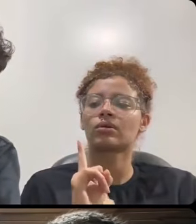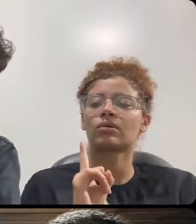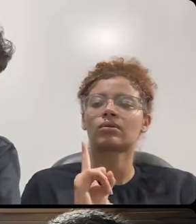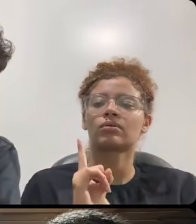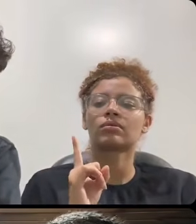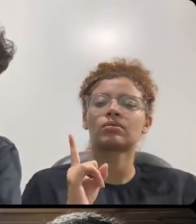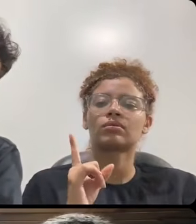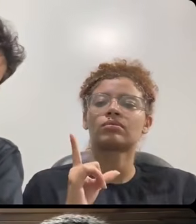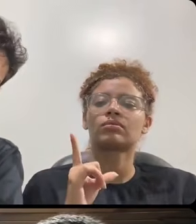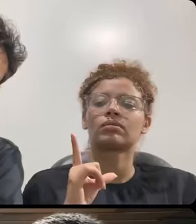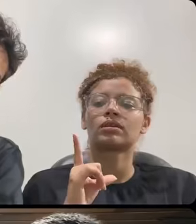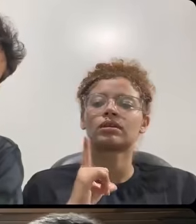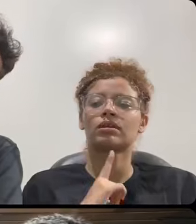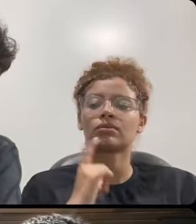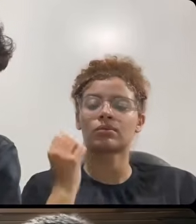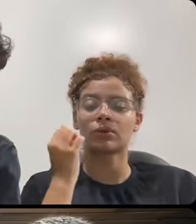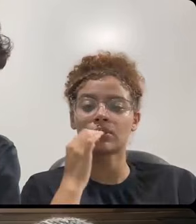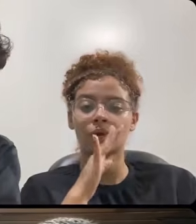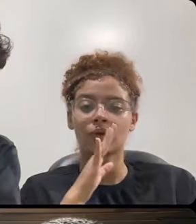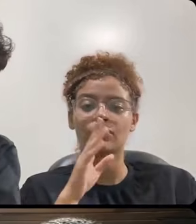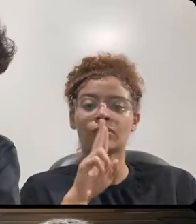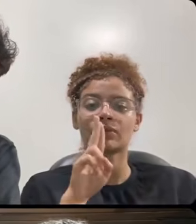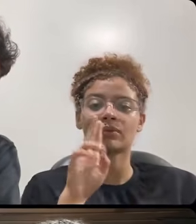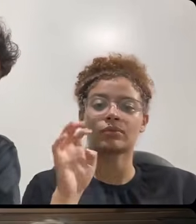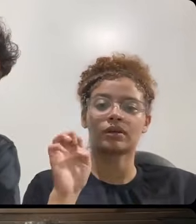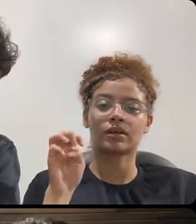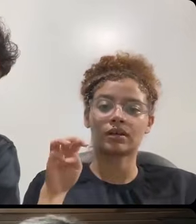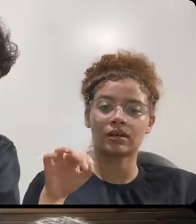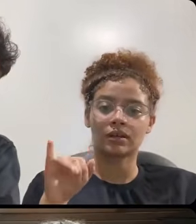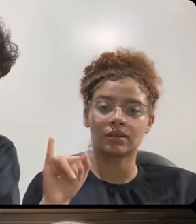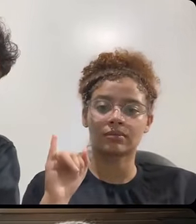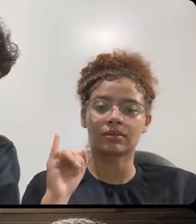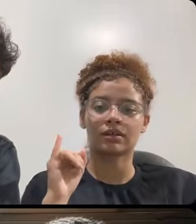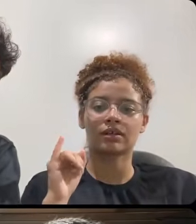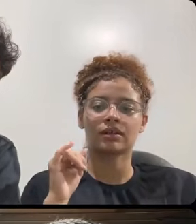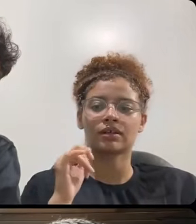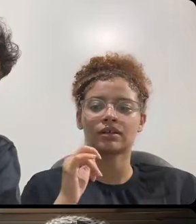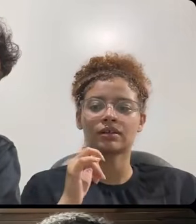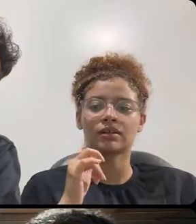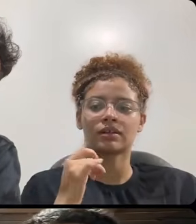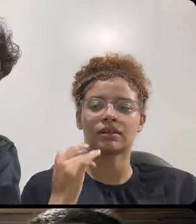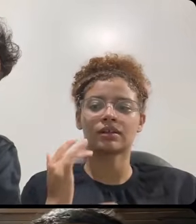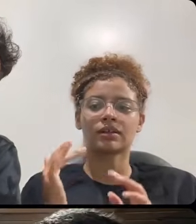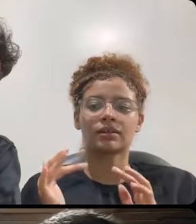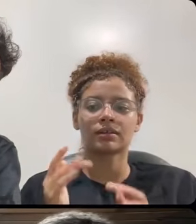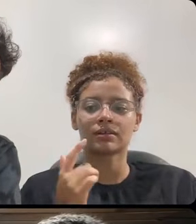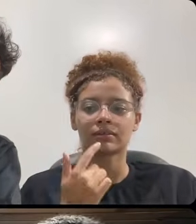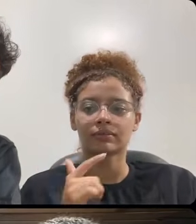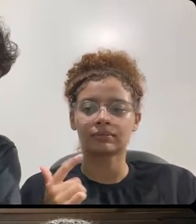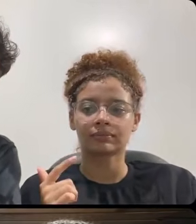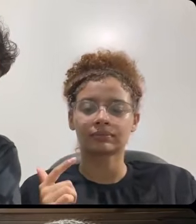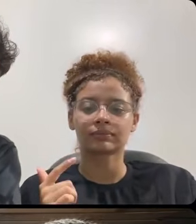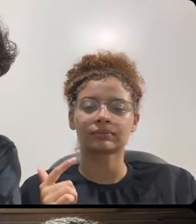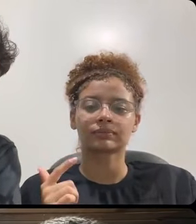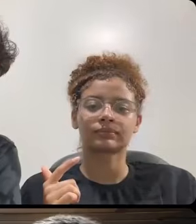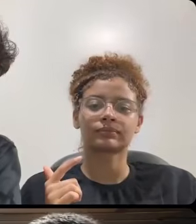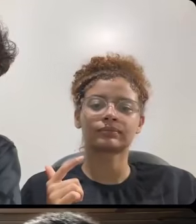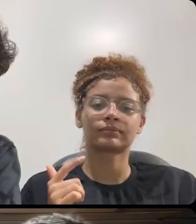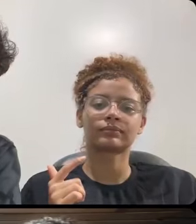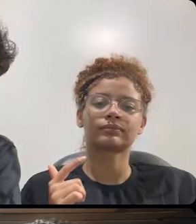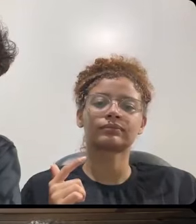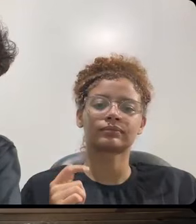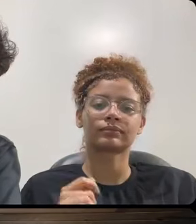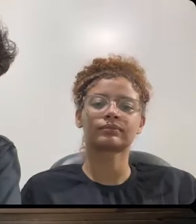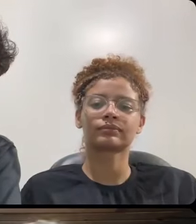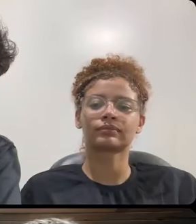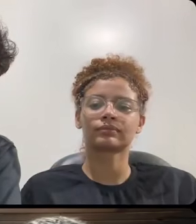distância. E ele falou, ah, ela não é minha namorada, ela é minha amiga, ela não é minha namorada, ela é minha amiga. Entendeu? Eles queriam até ter um casal, ter